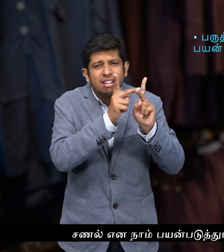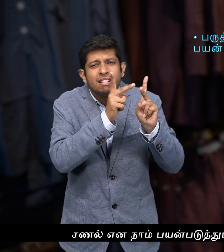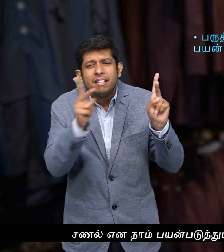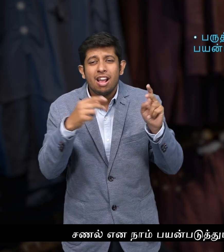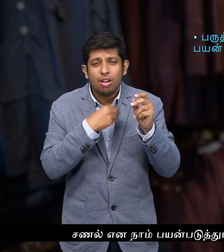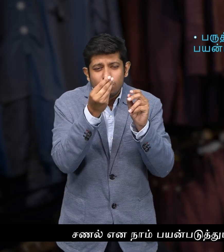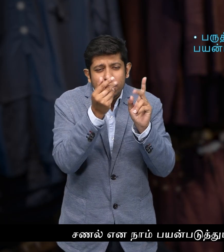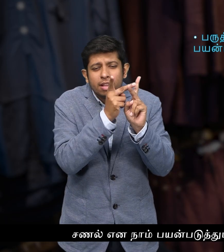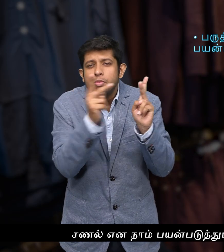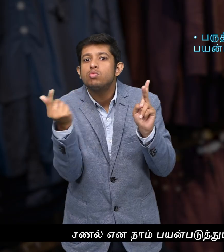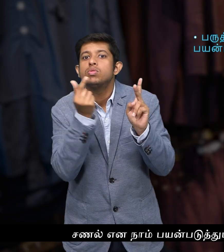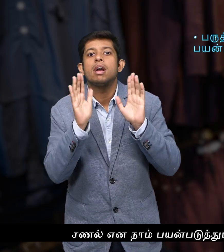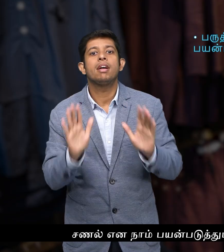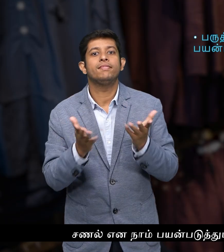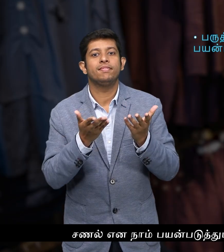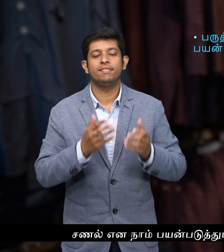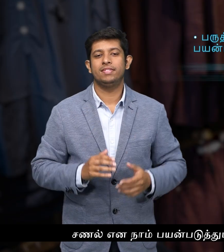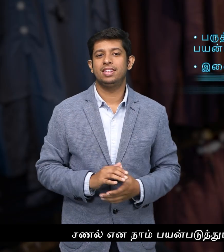உள்ளன.